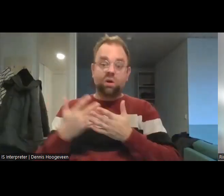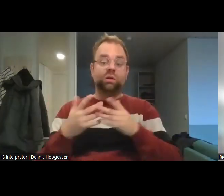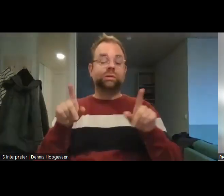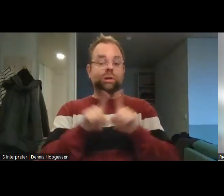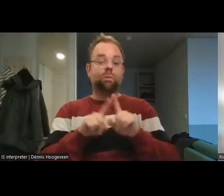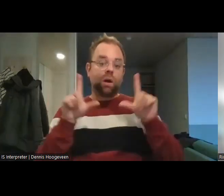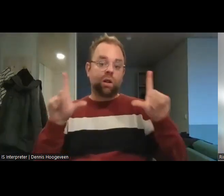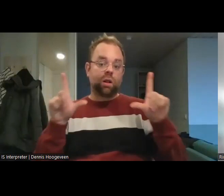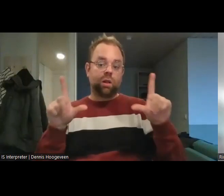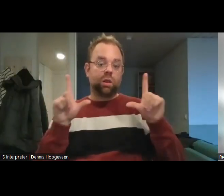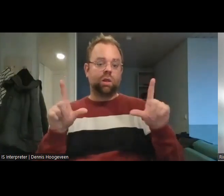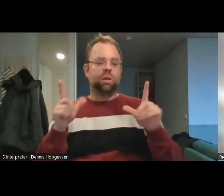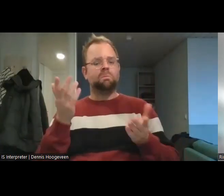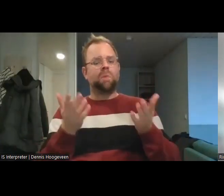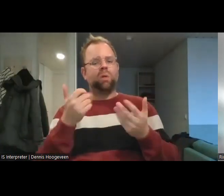Il faut